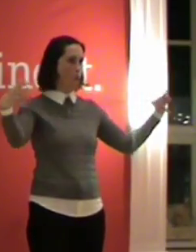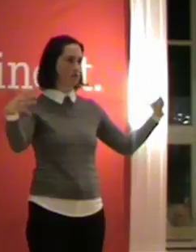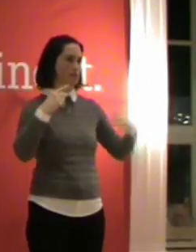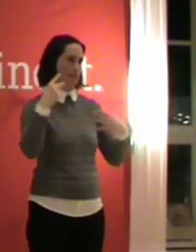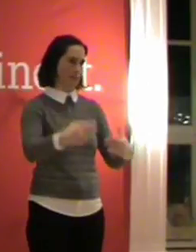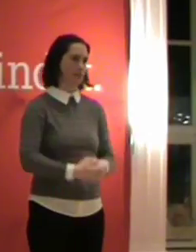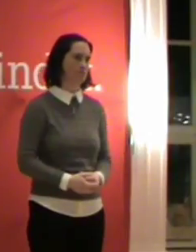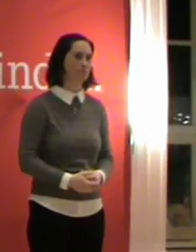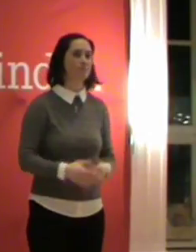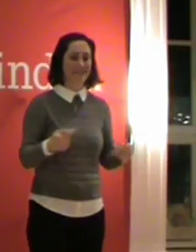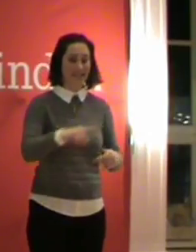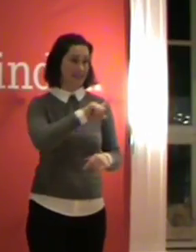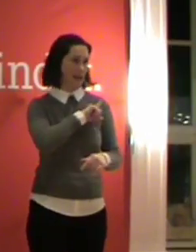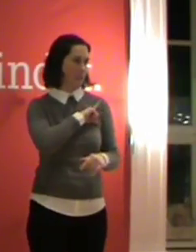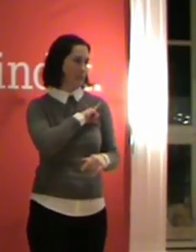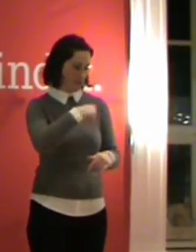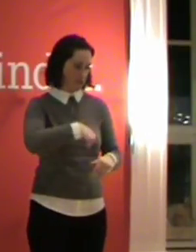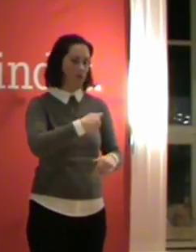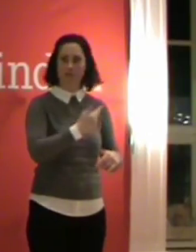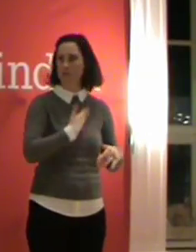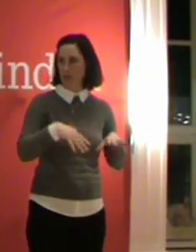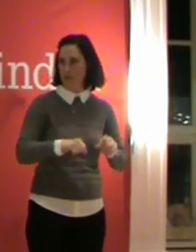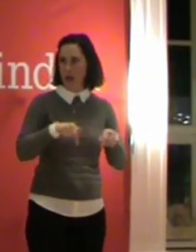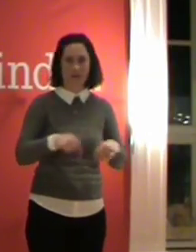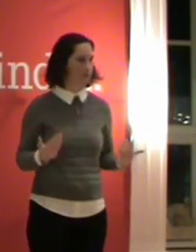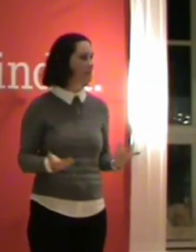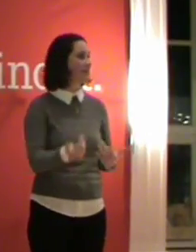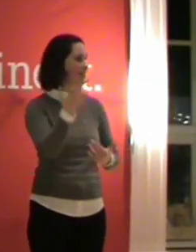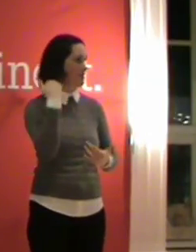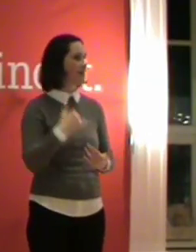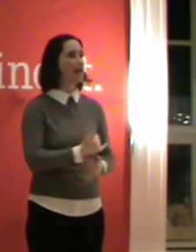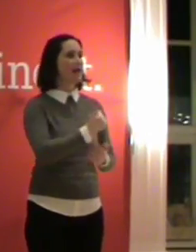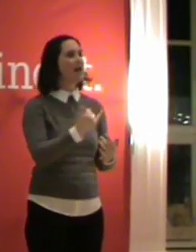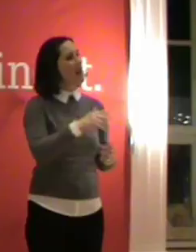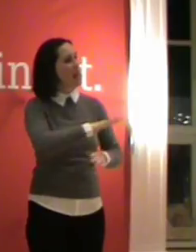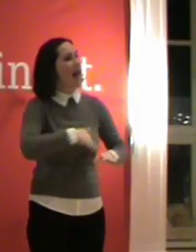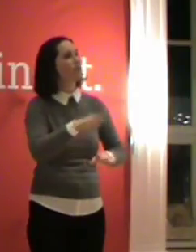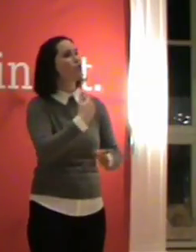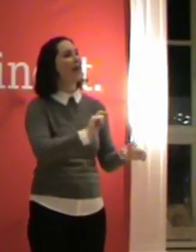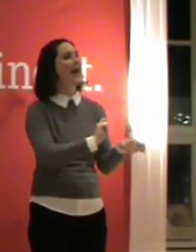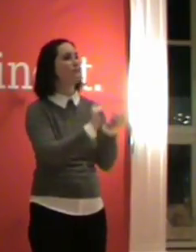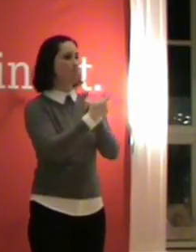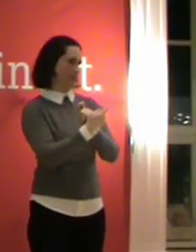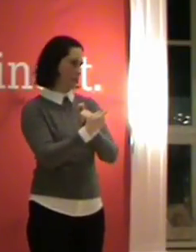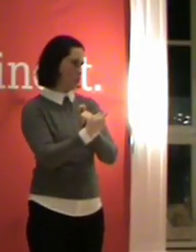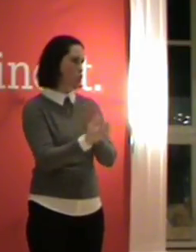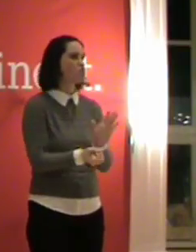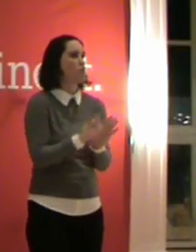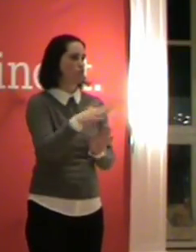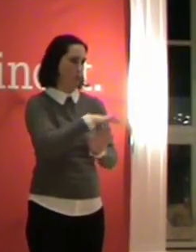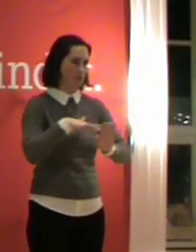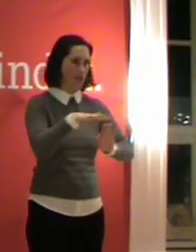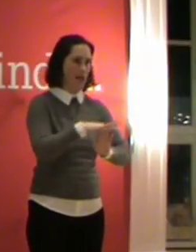mal, weil ich ja in Sachsen-Anhalt bin und es ist ja das Ursprungsland der Reformation. Und